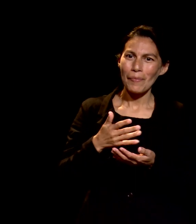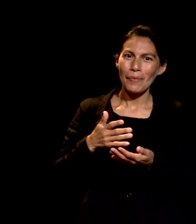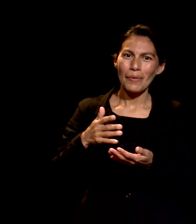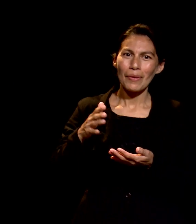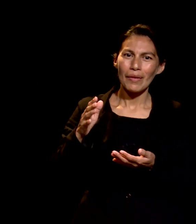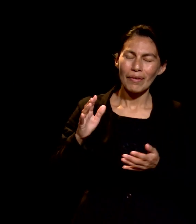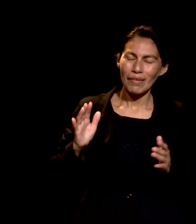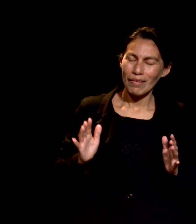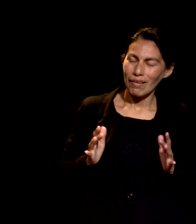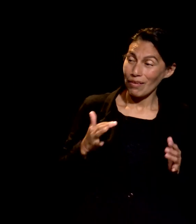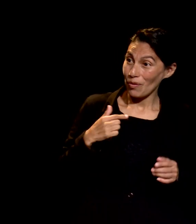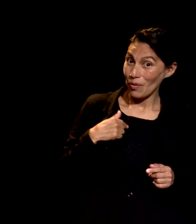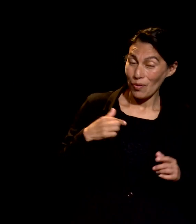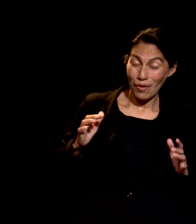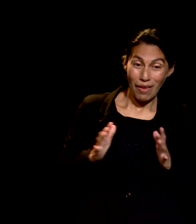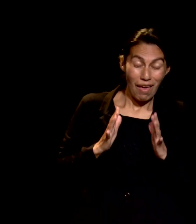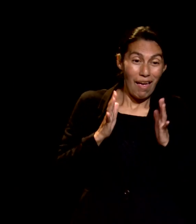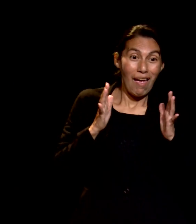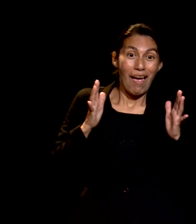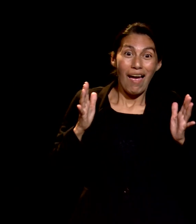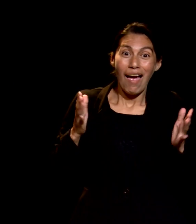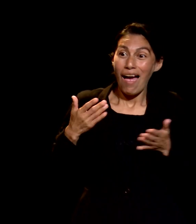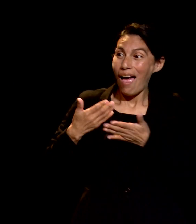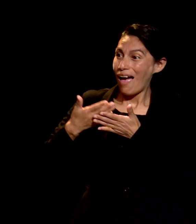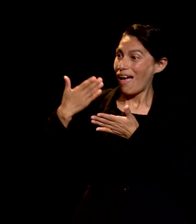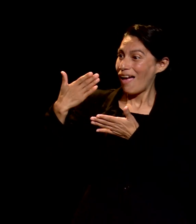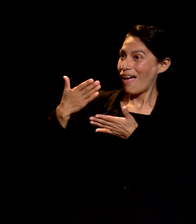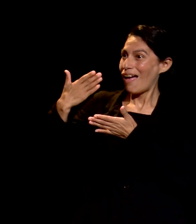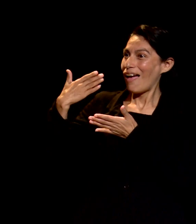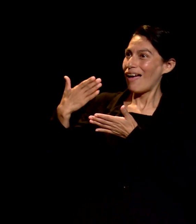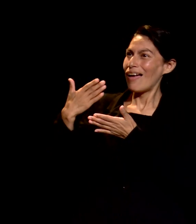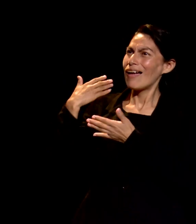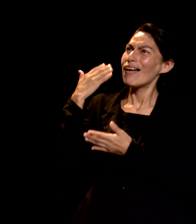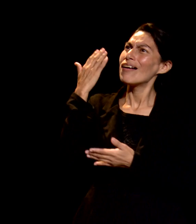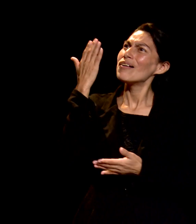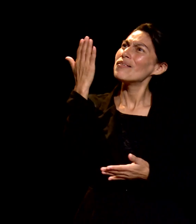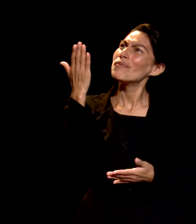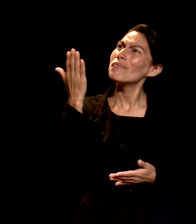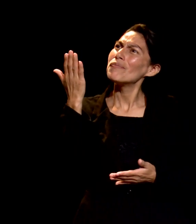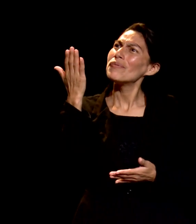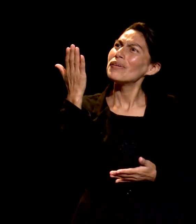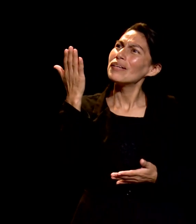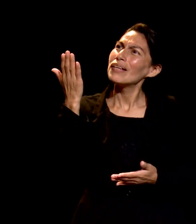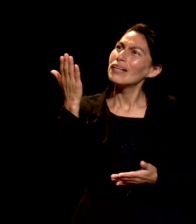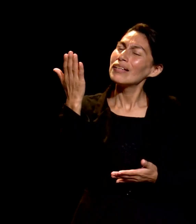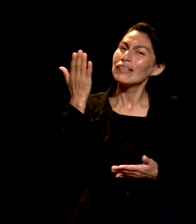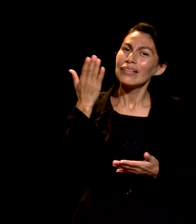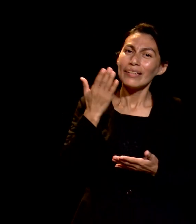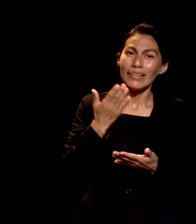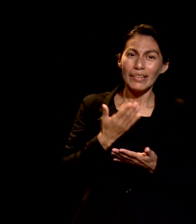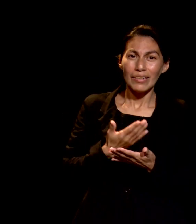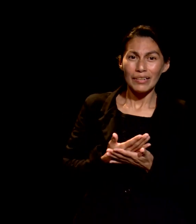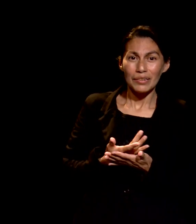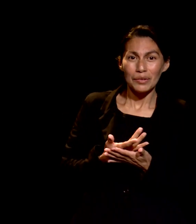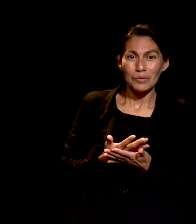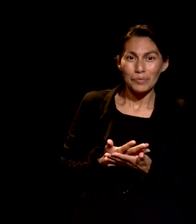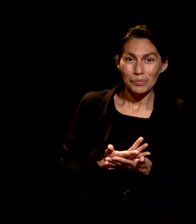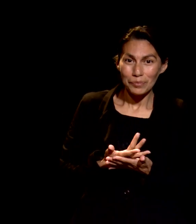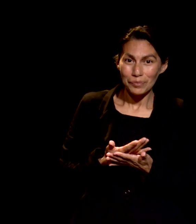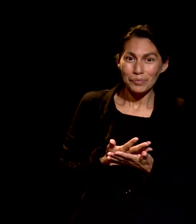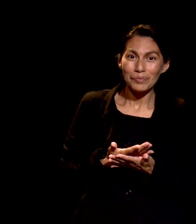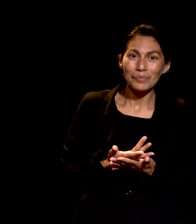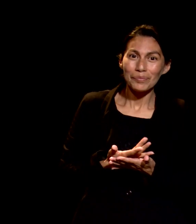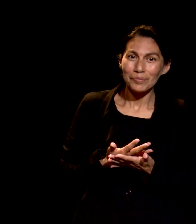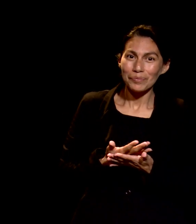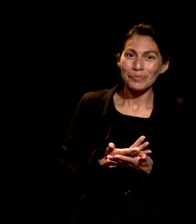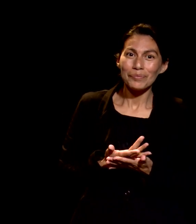Cuando menos lo esperaba Respondiste lo que un